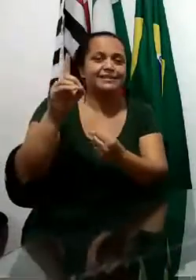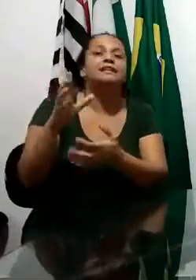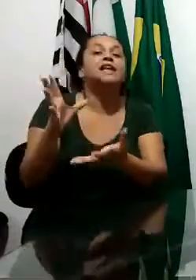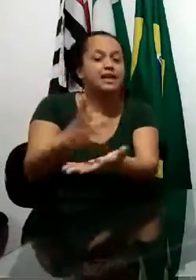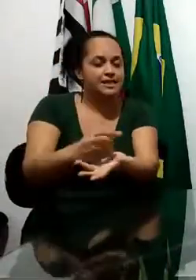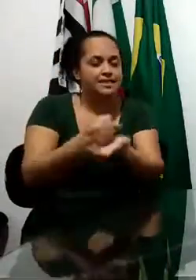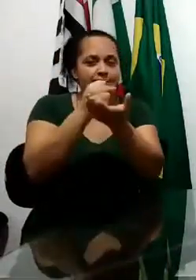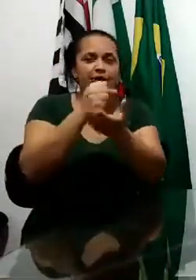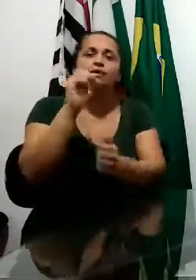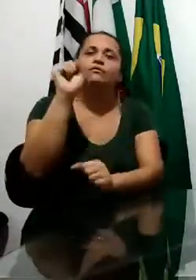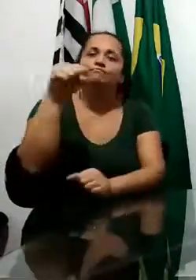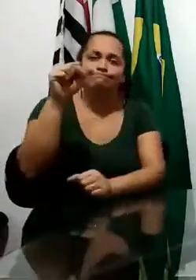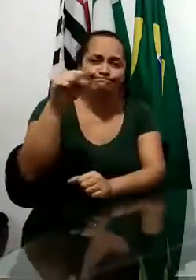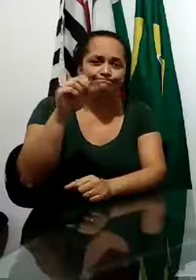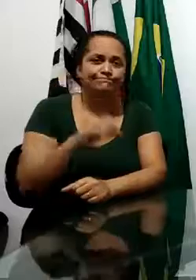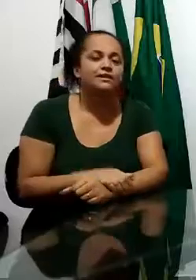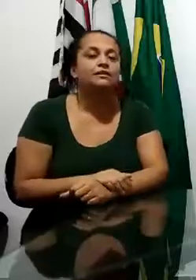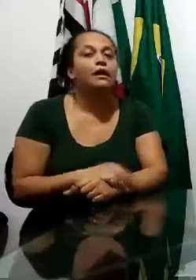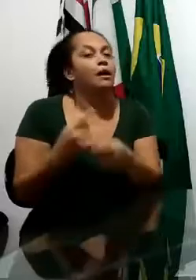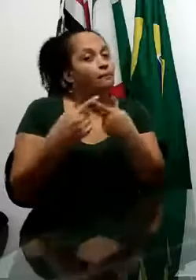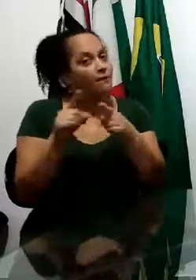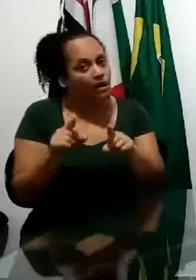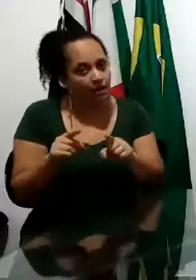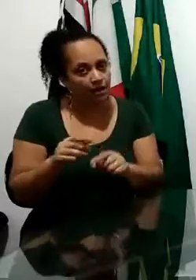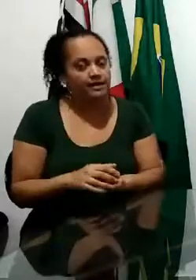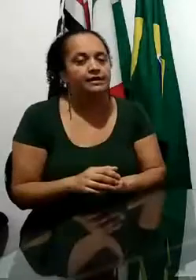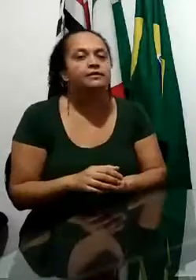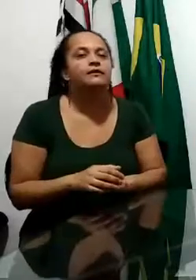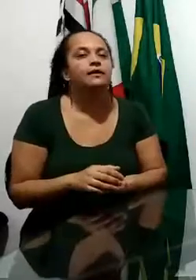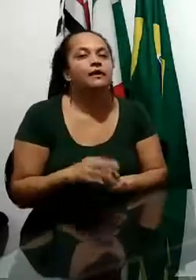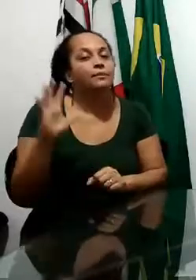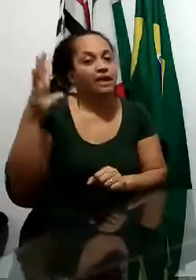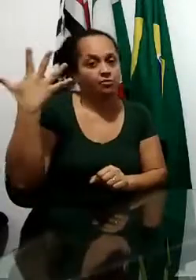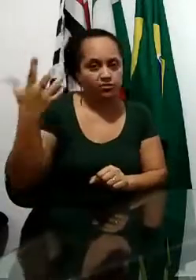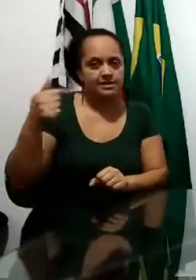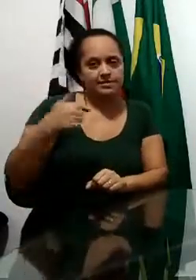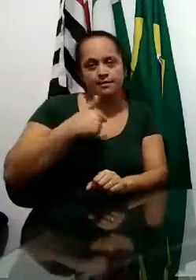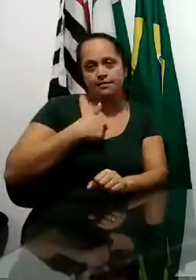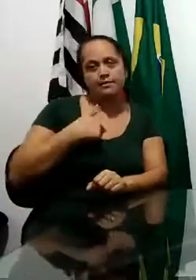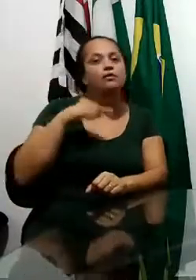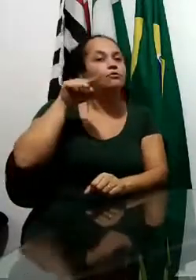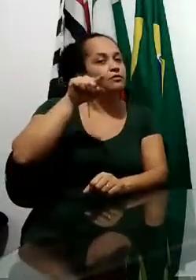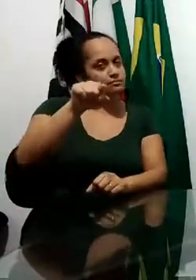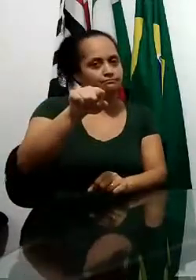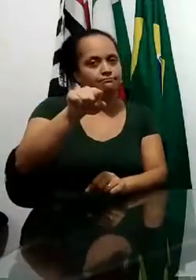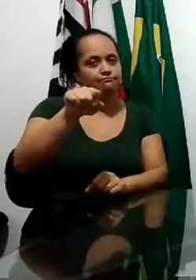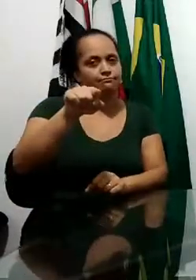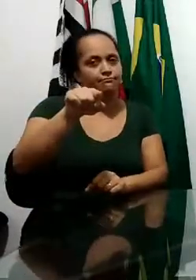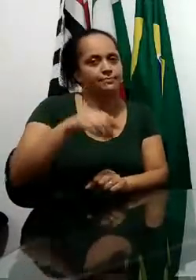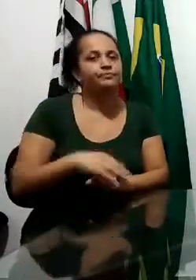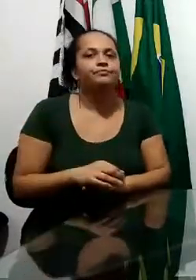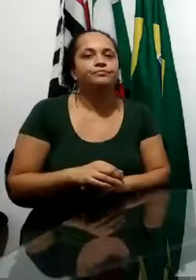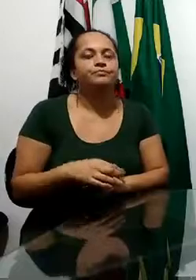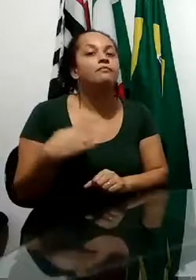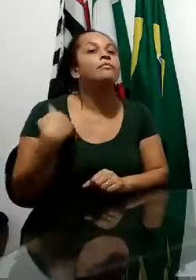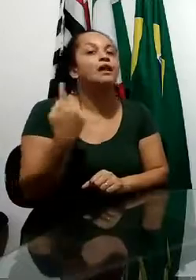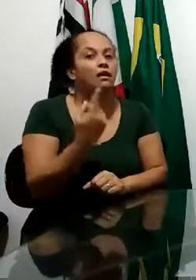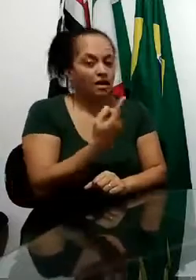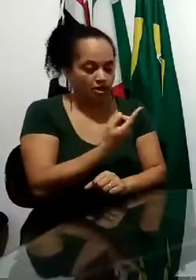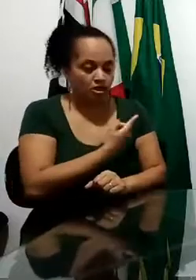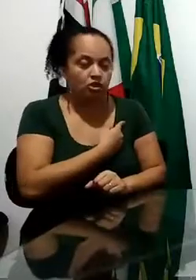salvos. Agora, para que isso aconteça, aí entra eu e você. Aí entra a